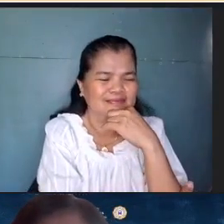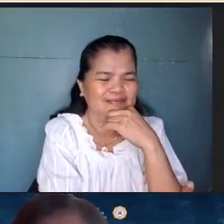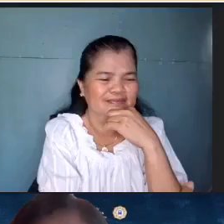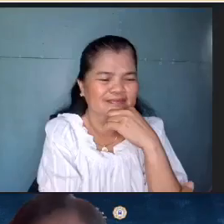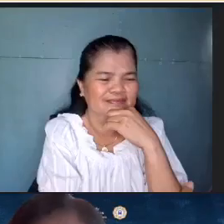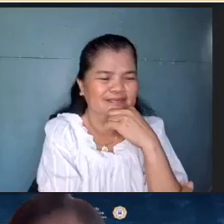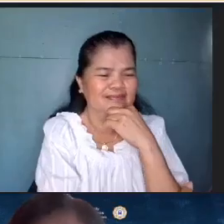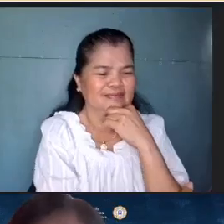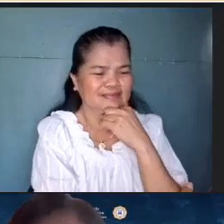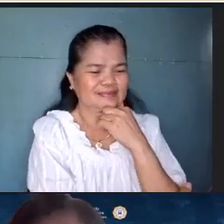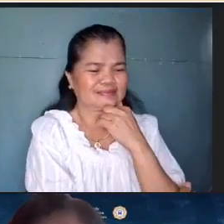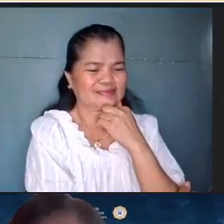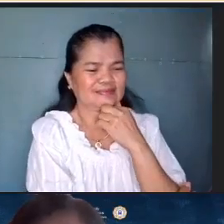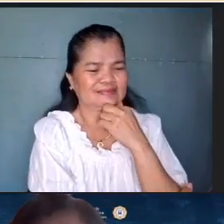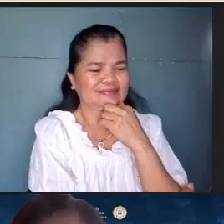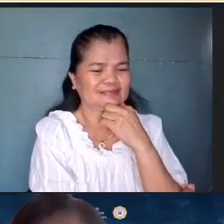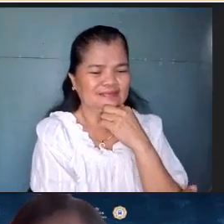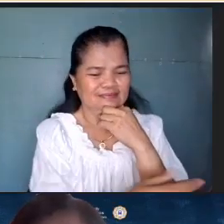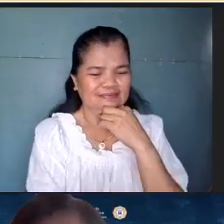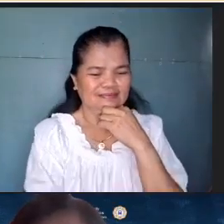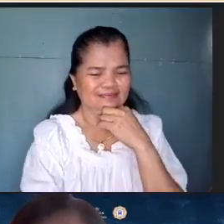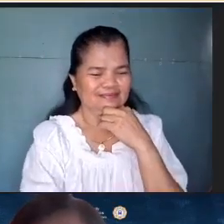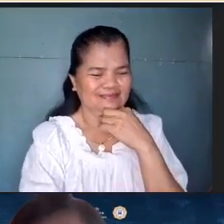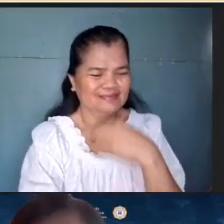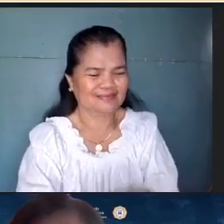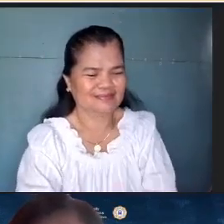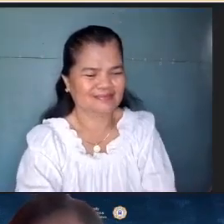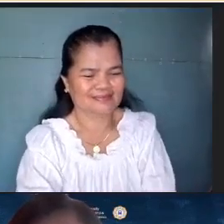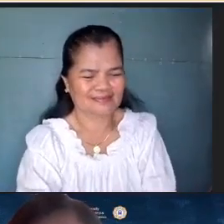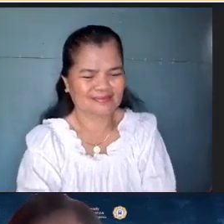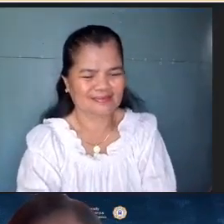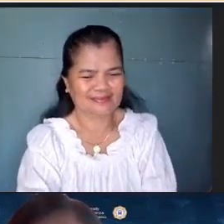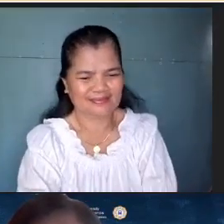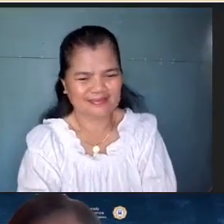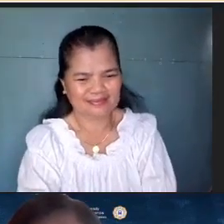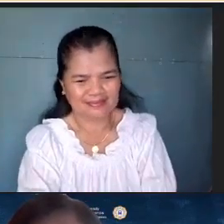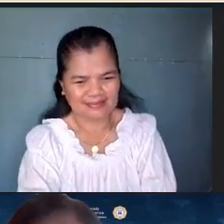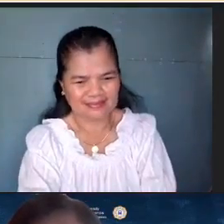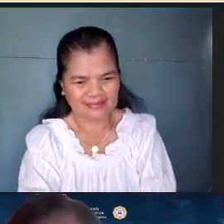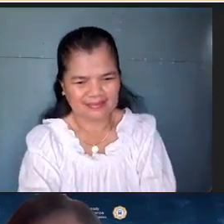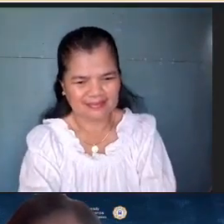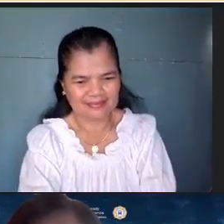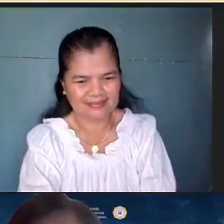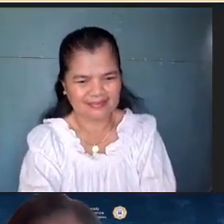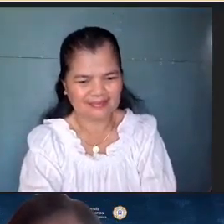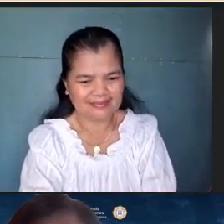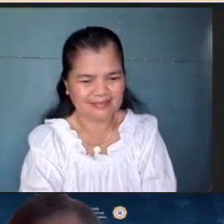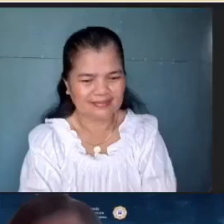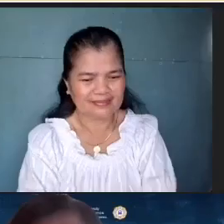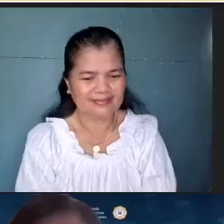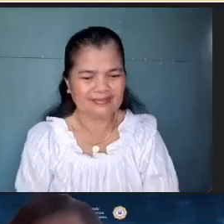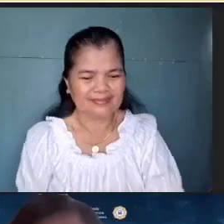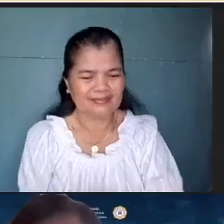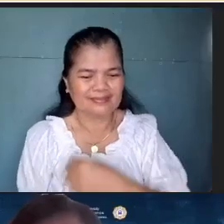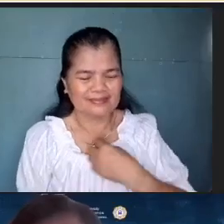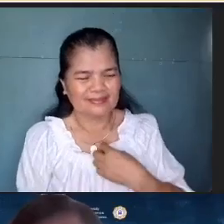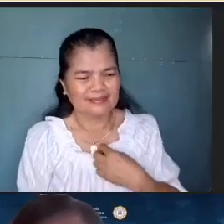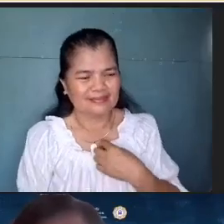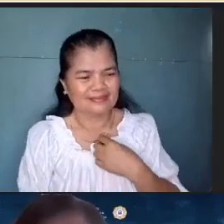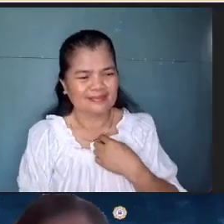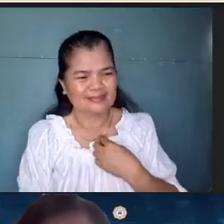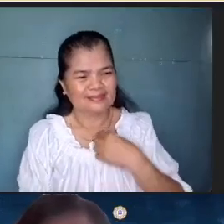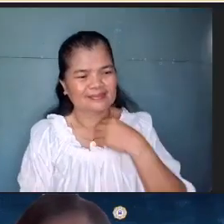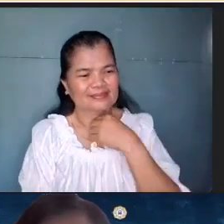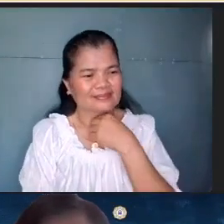Ginang Celestina na pinaunlakan ang isang training na ganito. At nagpapasalamat din ako sa Kolehiyo